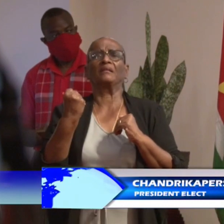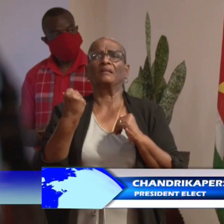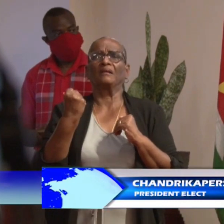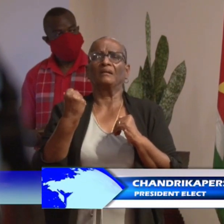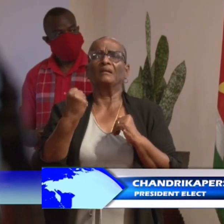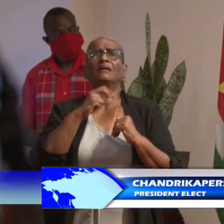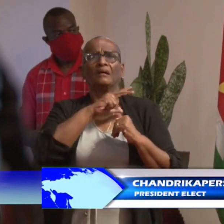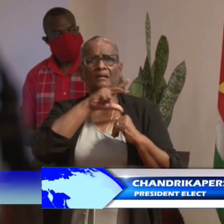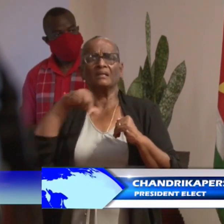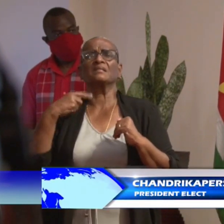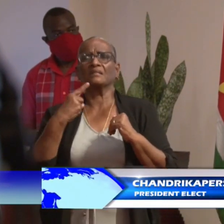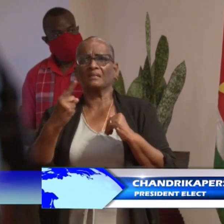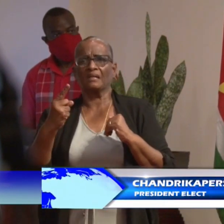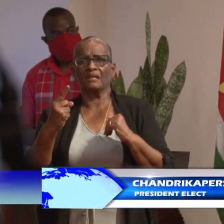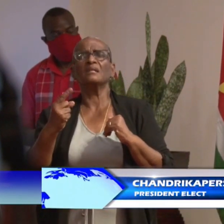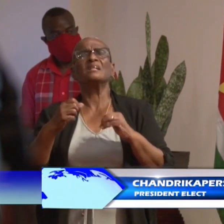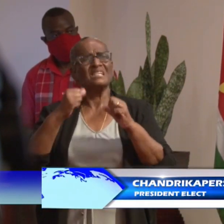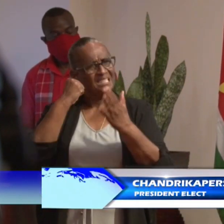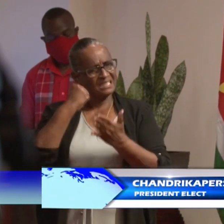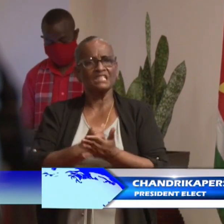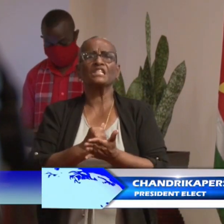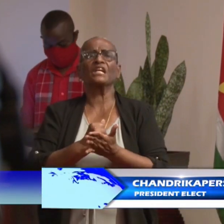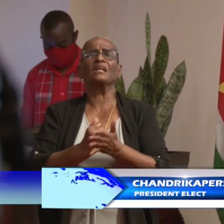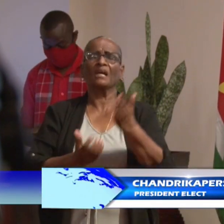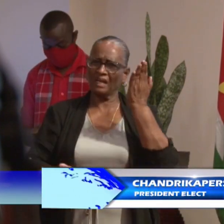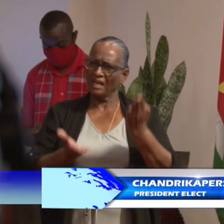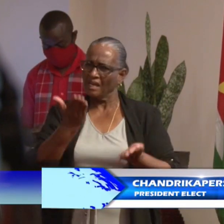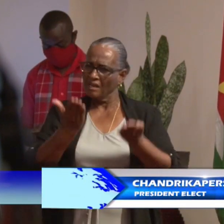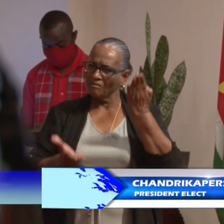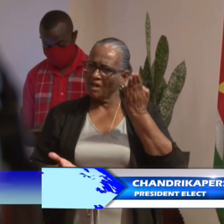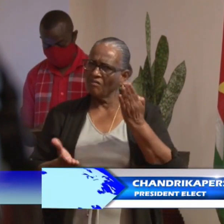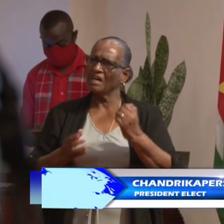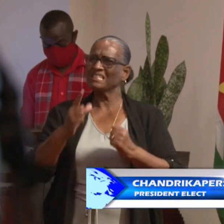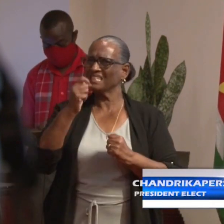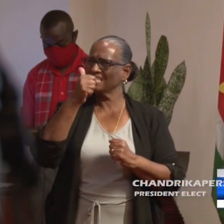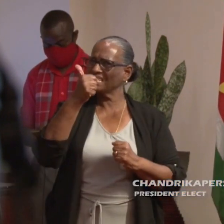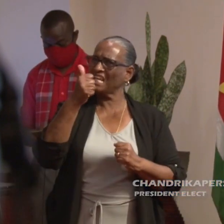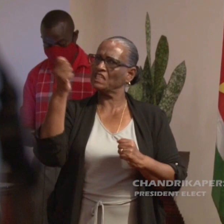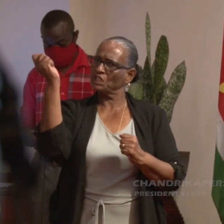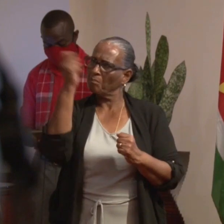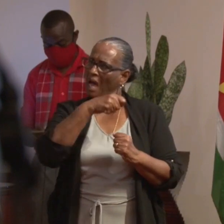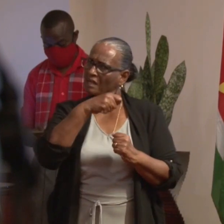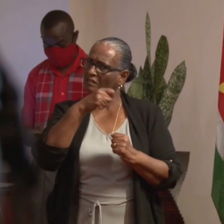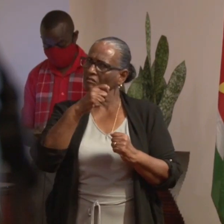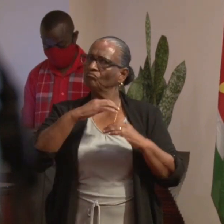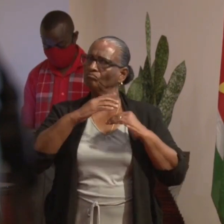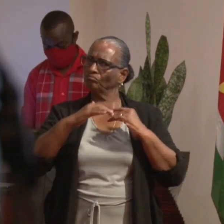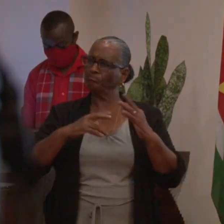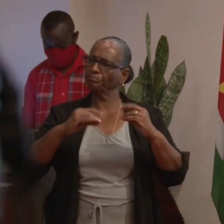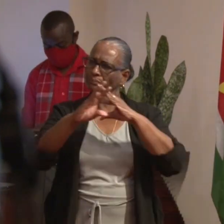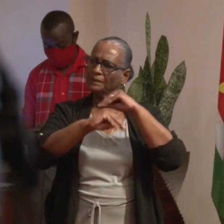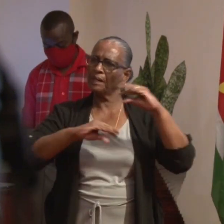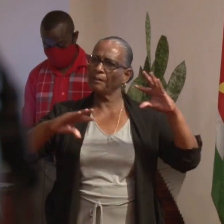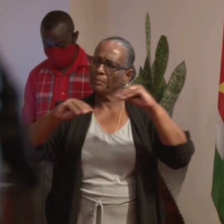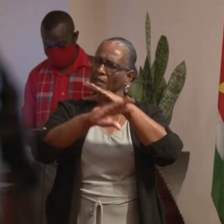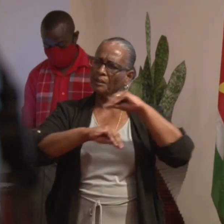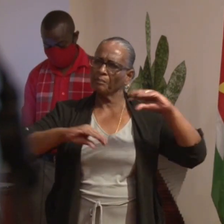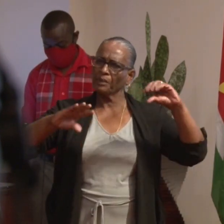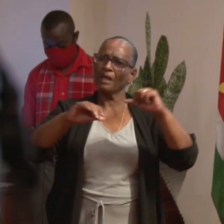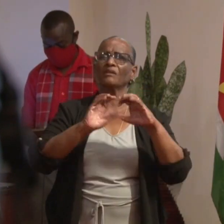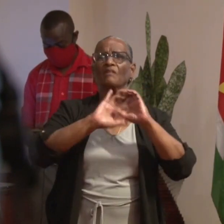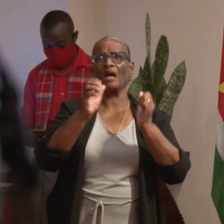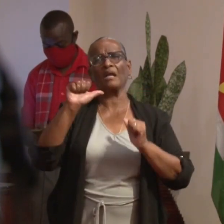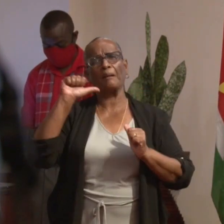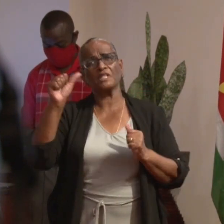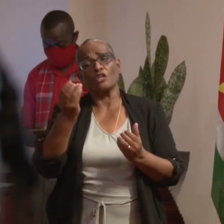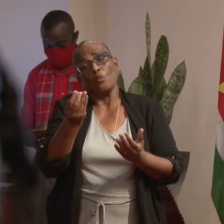laat mij zeggen, zeker na de evaluatie gebeuren. Het zal ongeveer 6 maanden duren dat we een volledige evaluatie hebben van alle ambassades en wat de